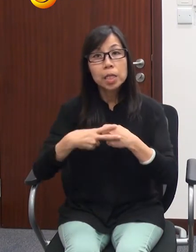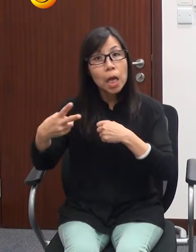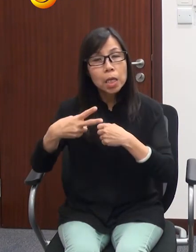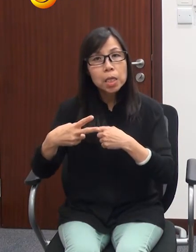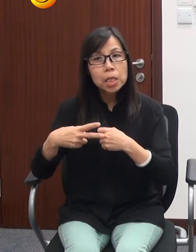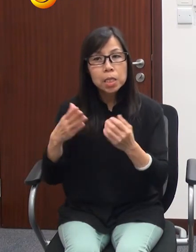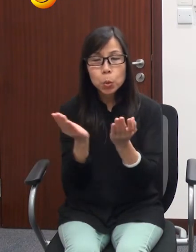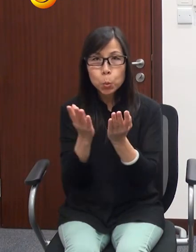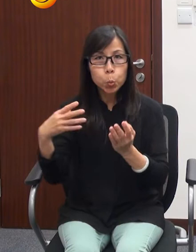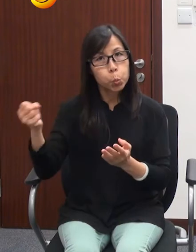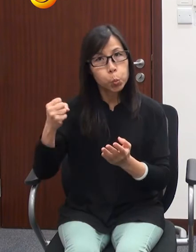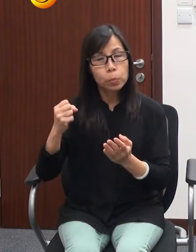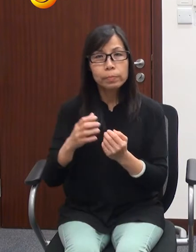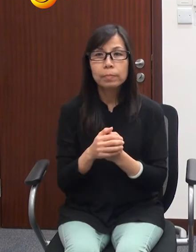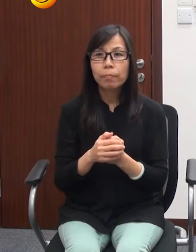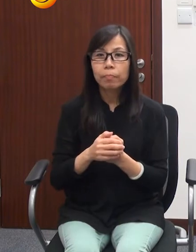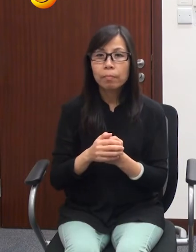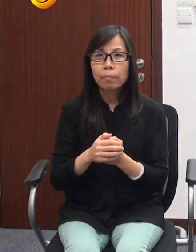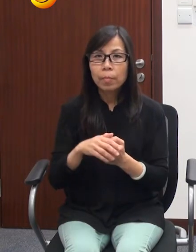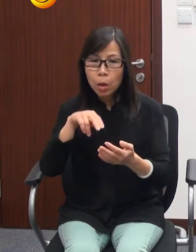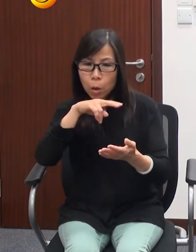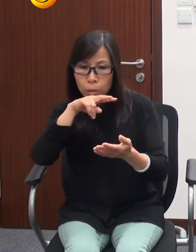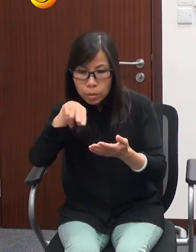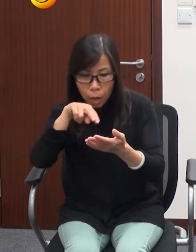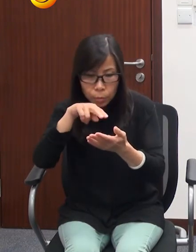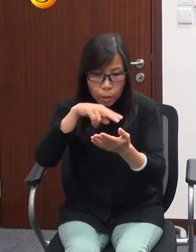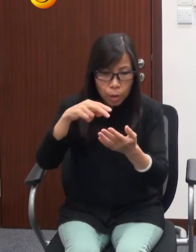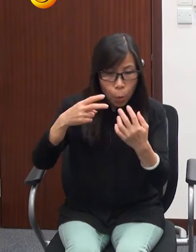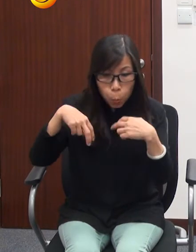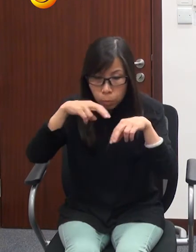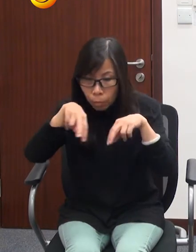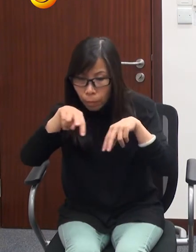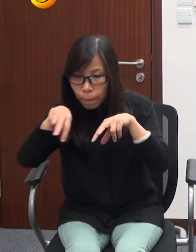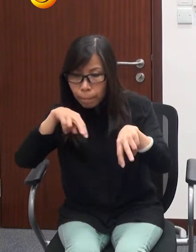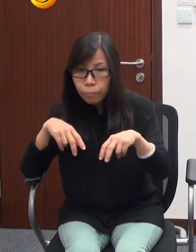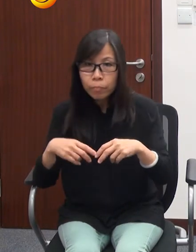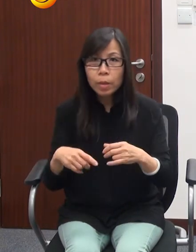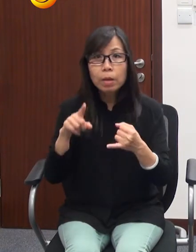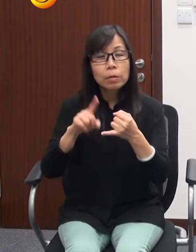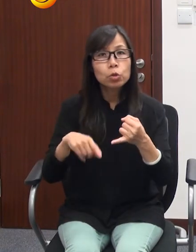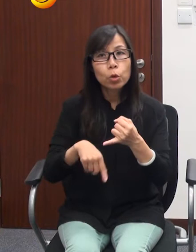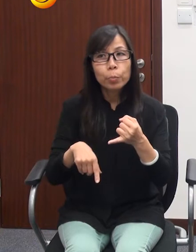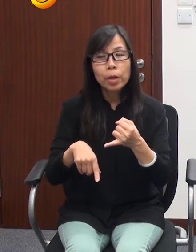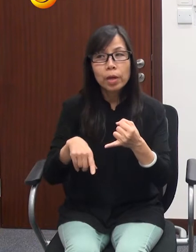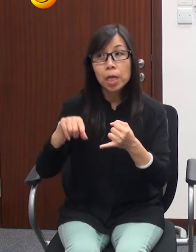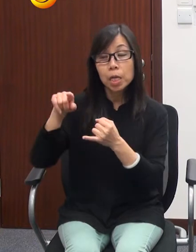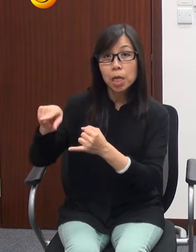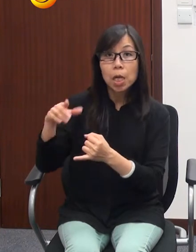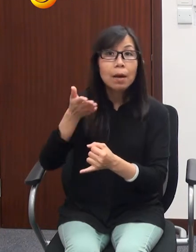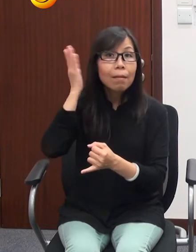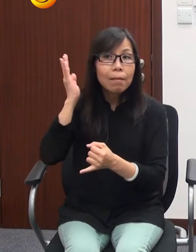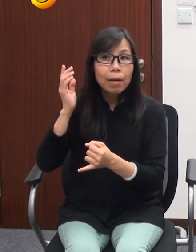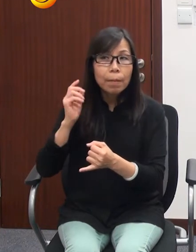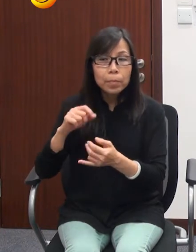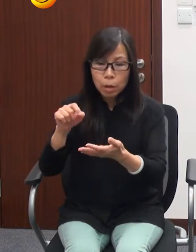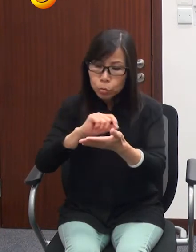就係話，咦？原來佢其實即係著作又唔係話特別。特別標青